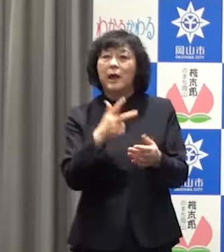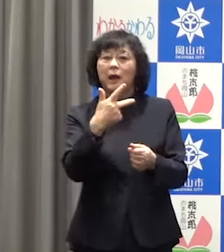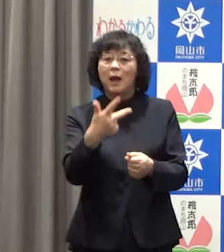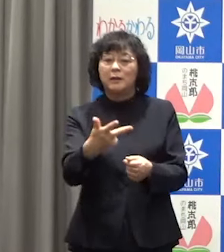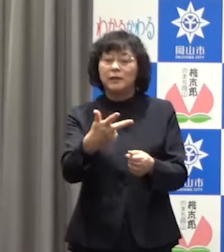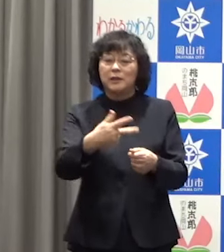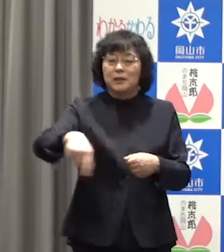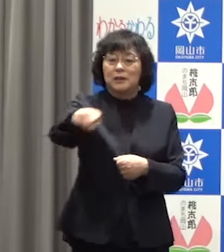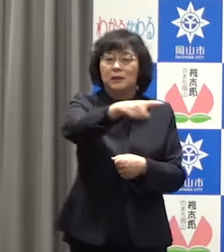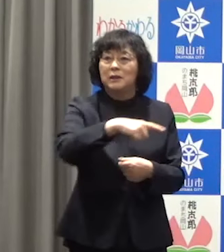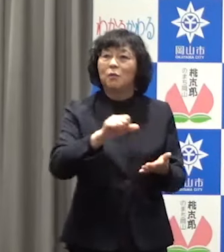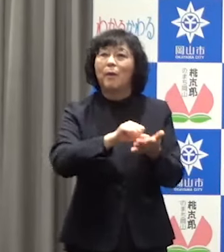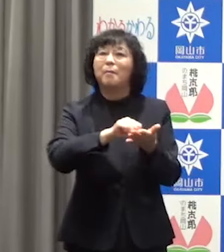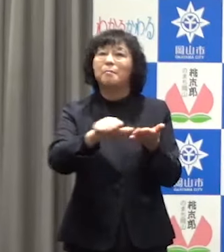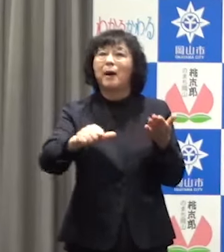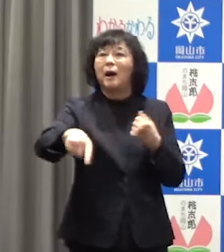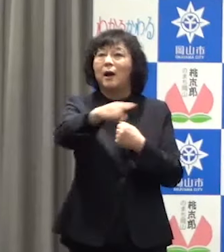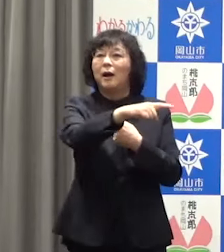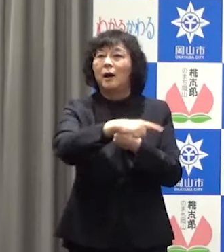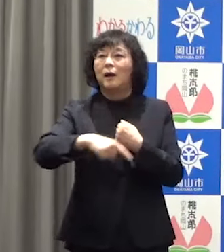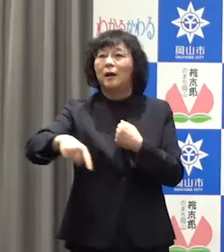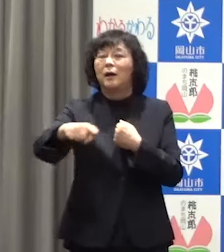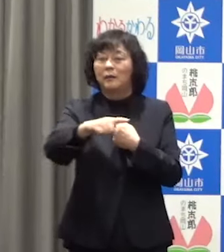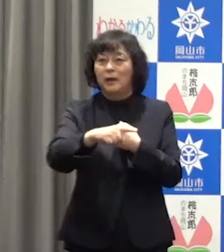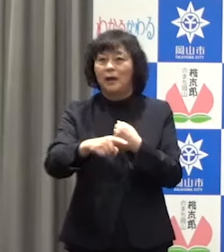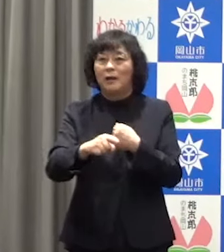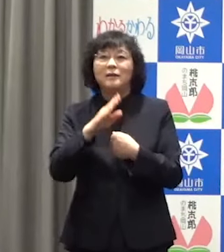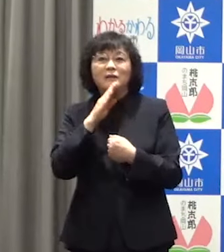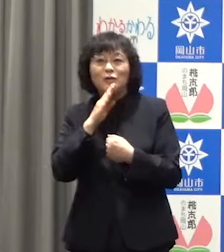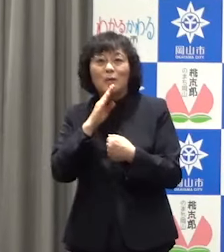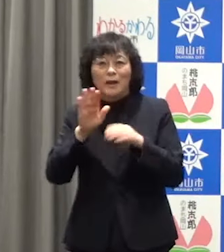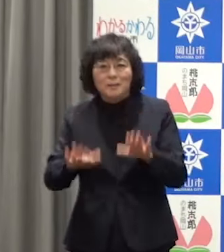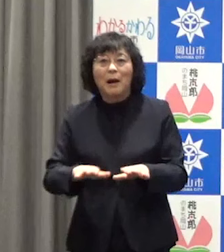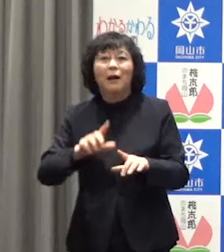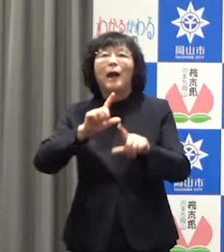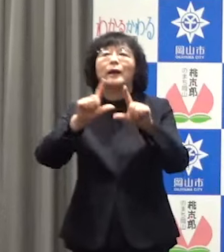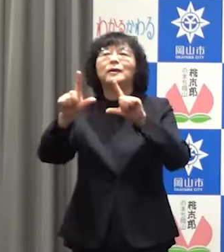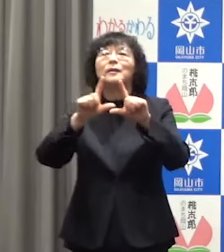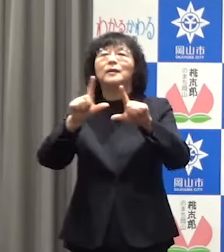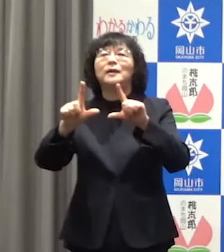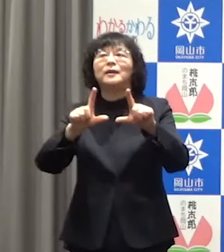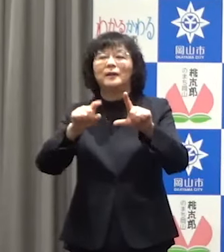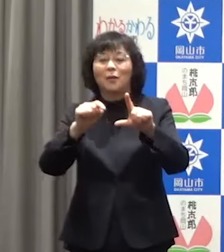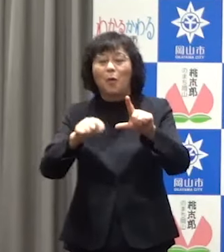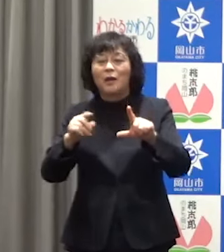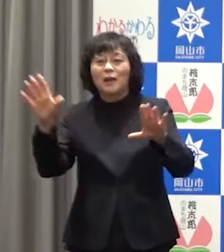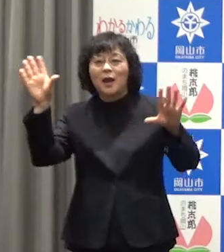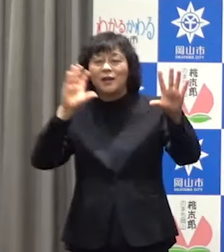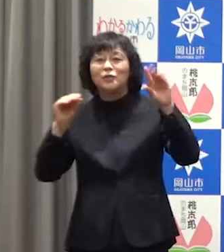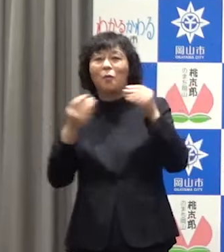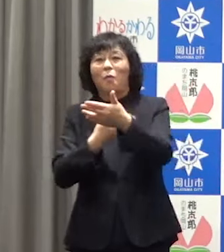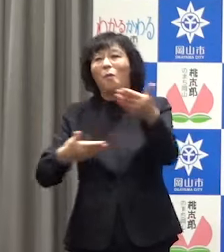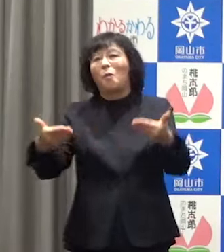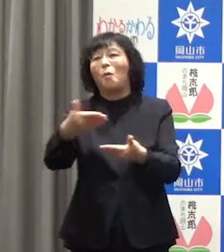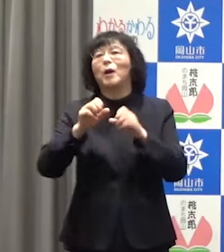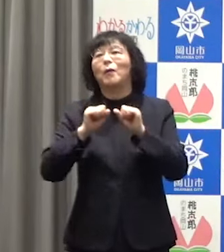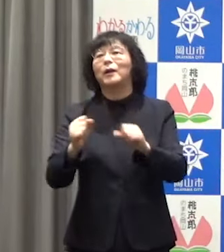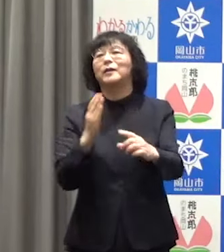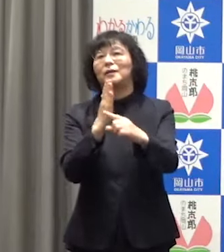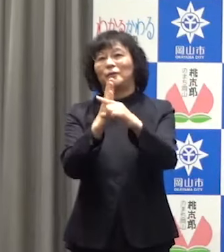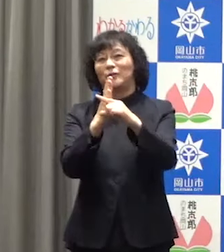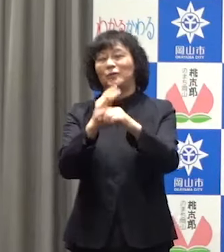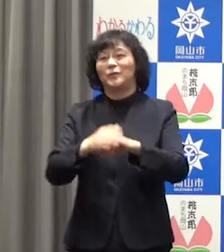は LINE でですね、いろいろと情報交換してるんですが、まあ、まだ